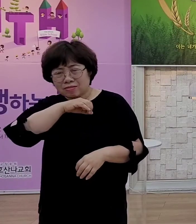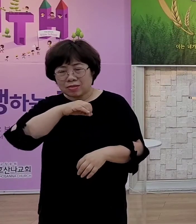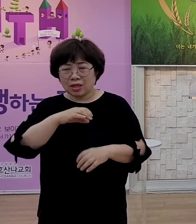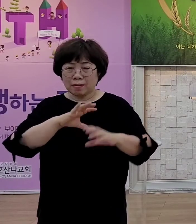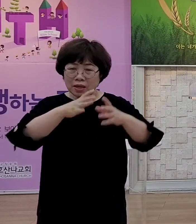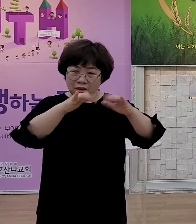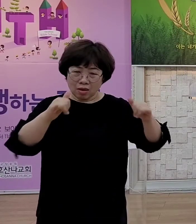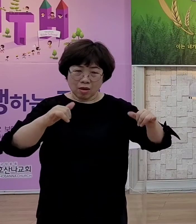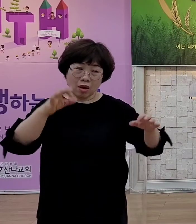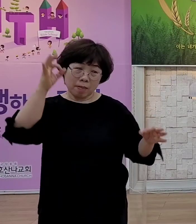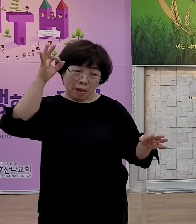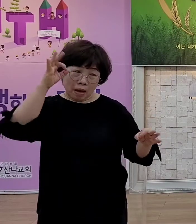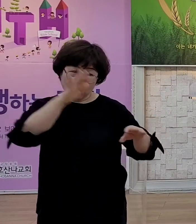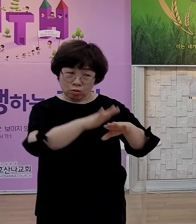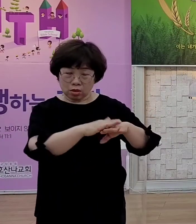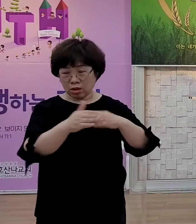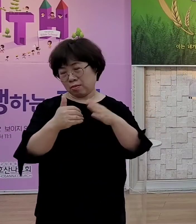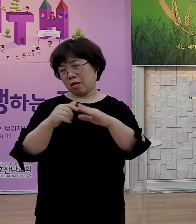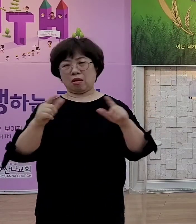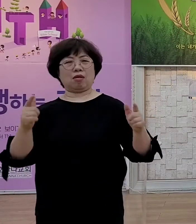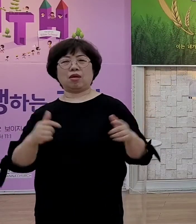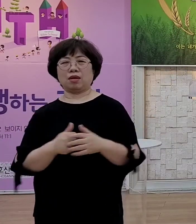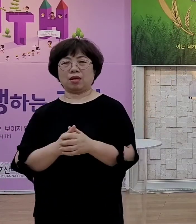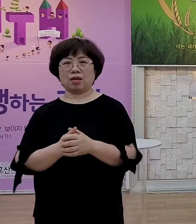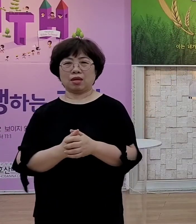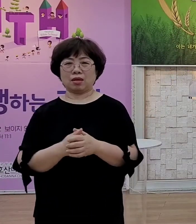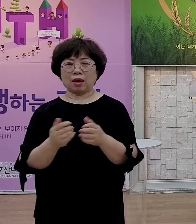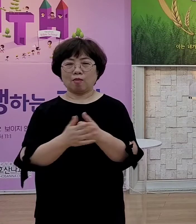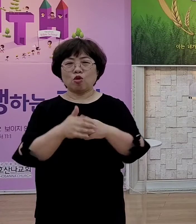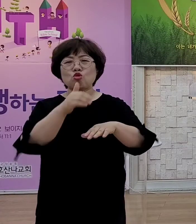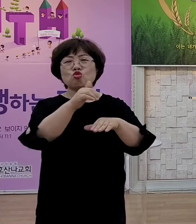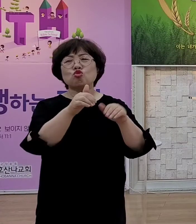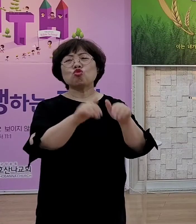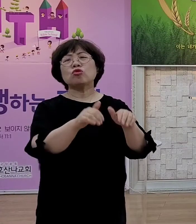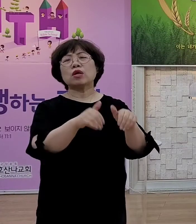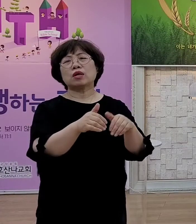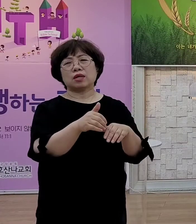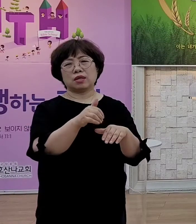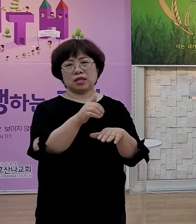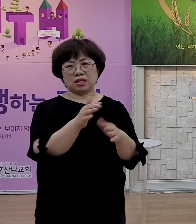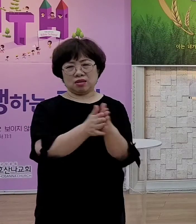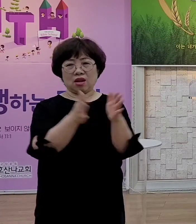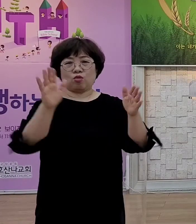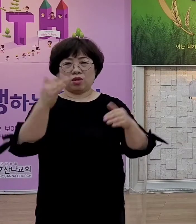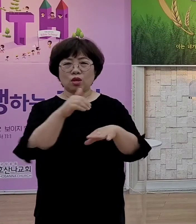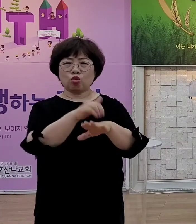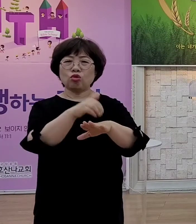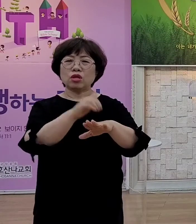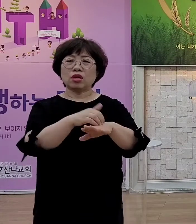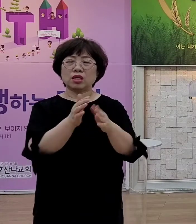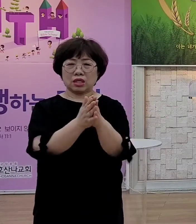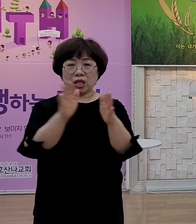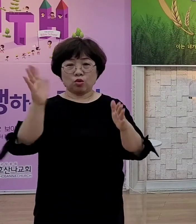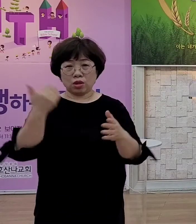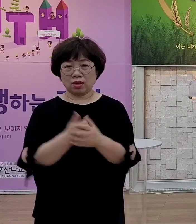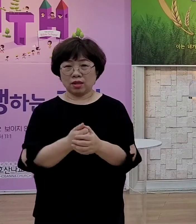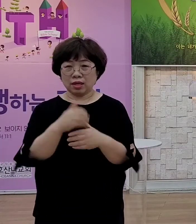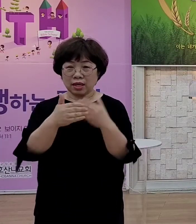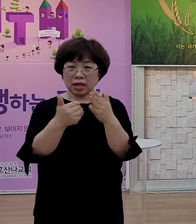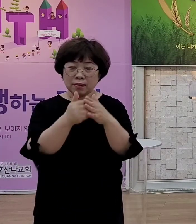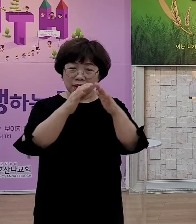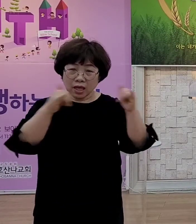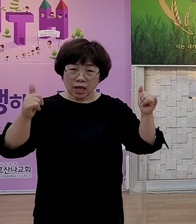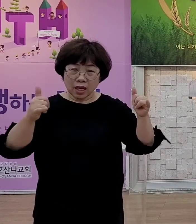하나님이 아니시죠. 40년 광야는 훈련의 기간이에요. 가나안 땅으로 들어가기 전에 하나님의 사람으로